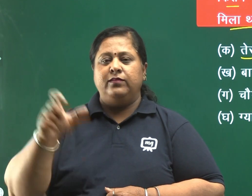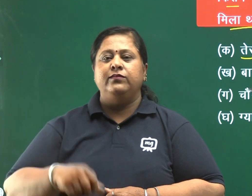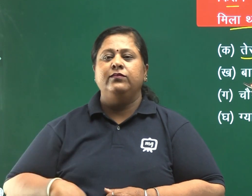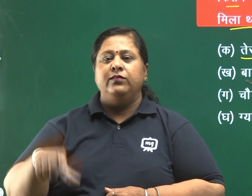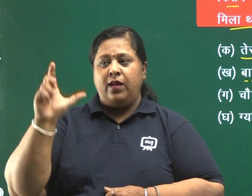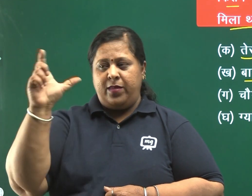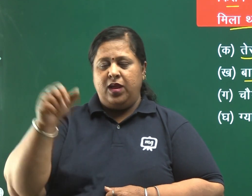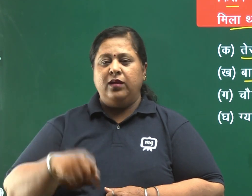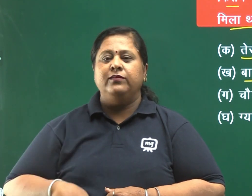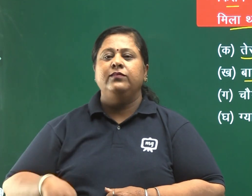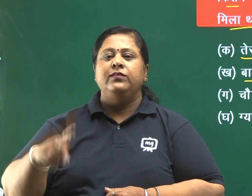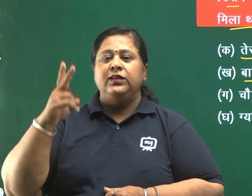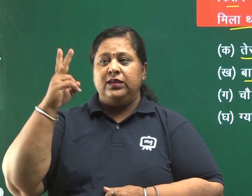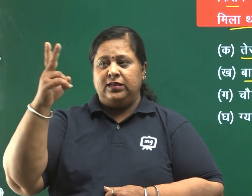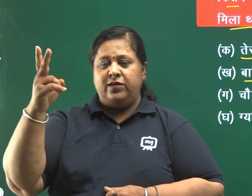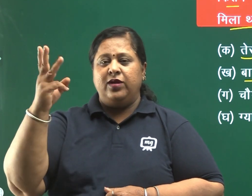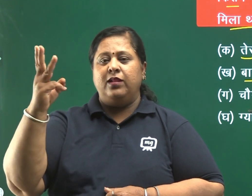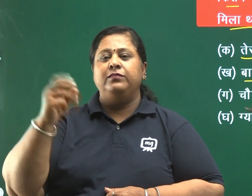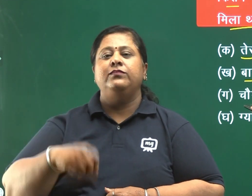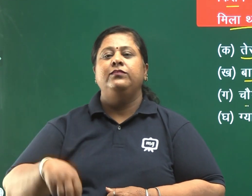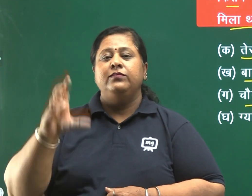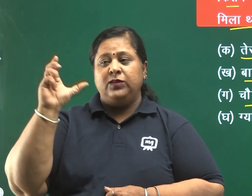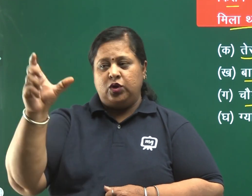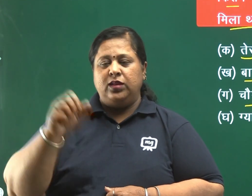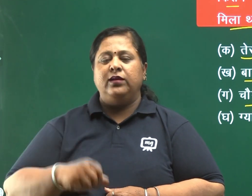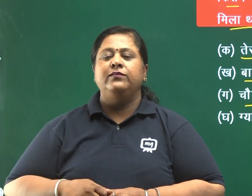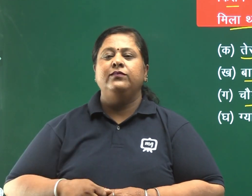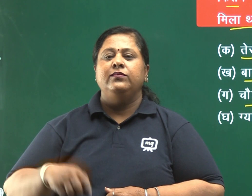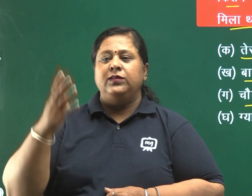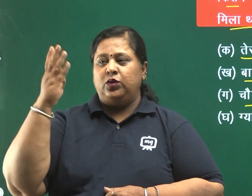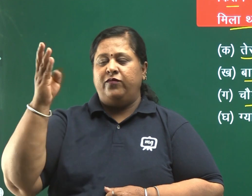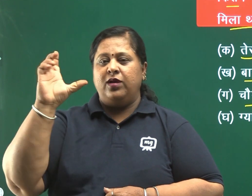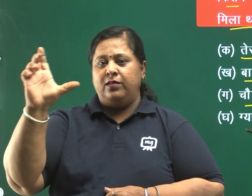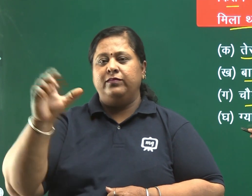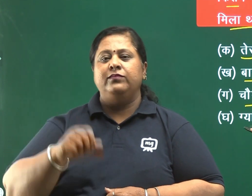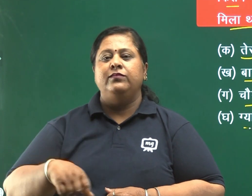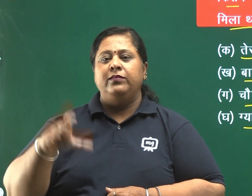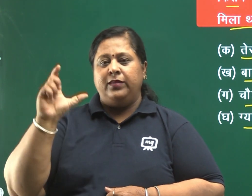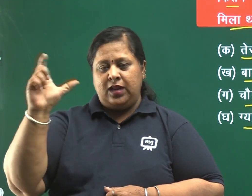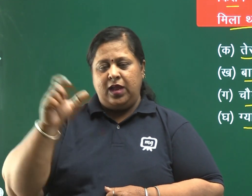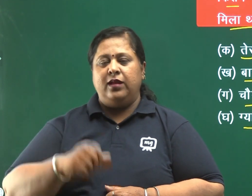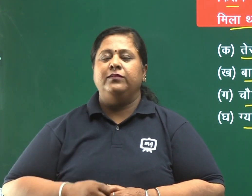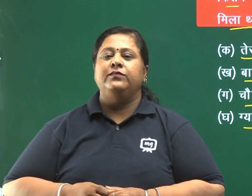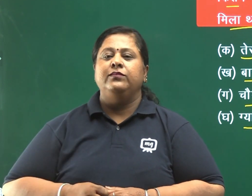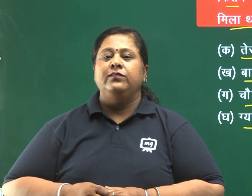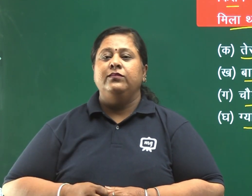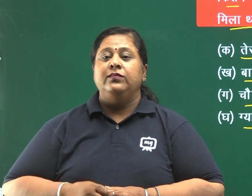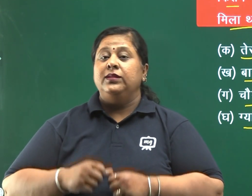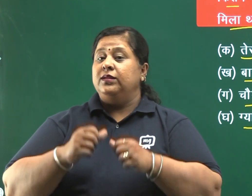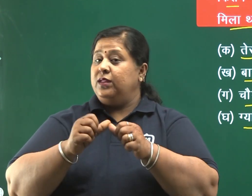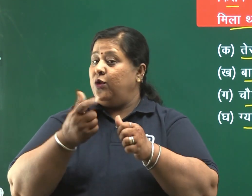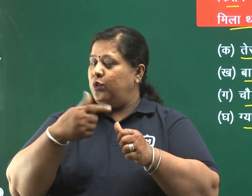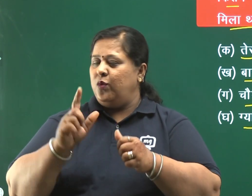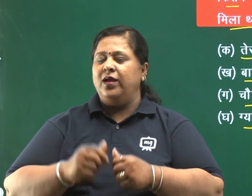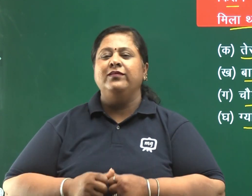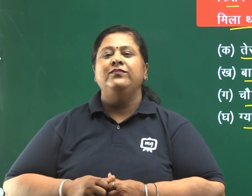विकल्प बारह, तीसरा विकल्प चौदह या चौथा विकल्प ग्यारह। तो हमारा